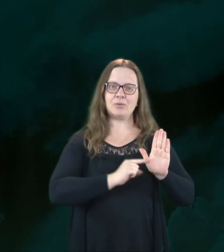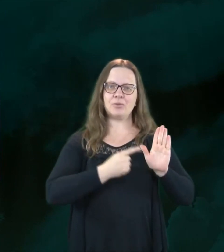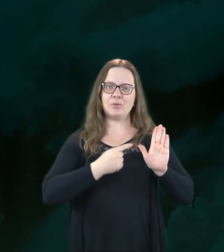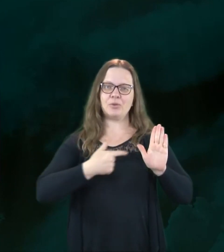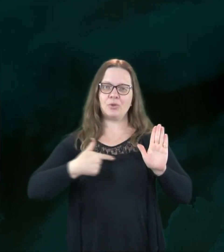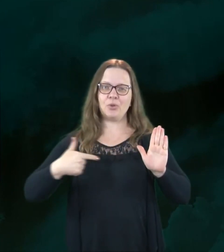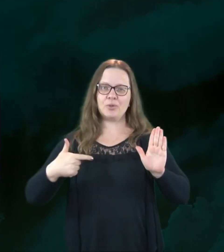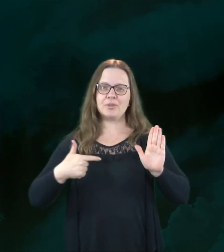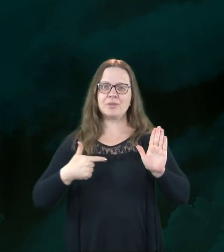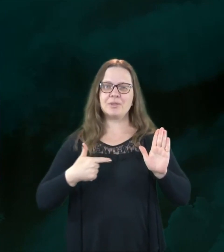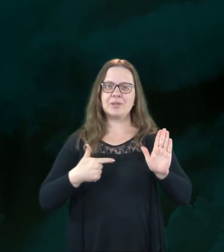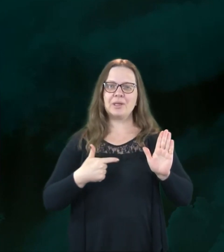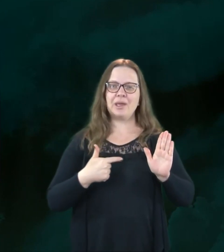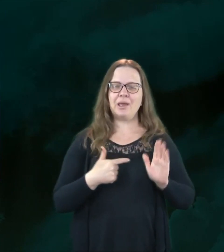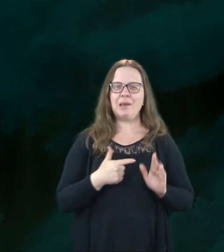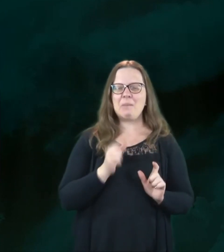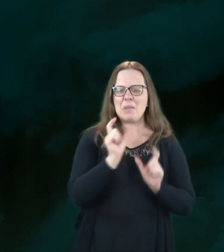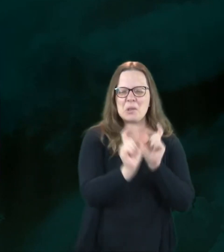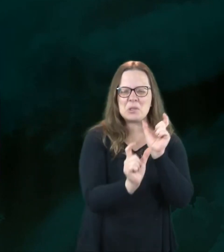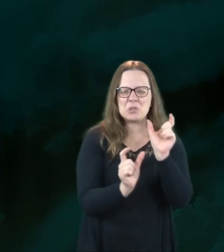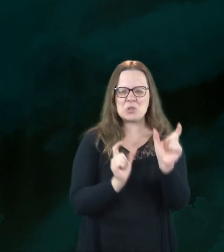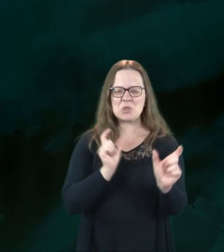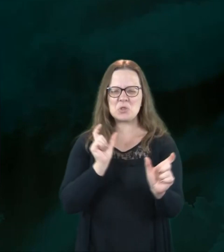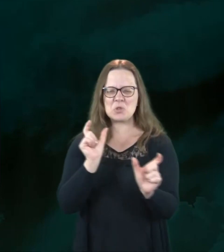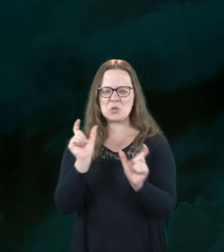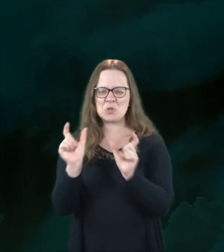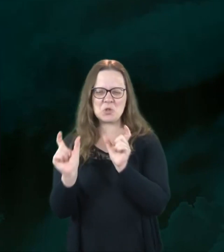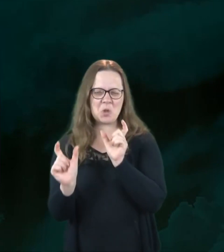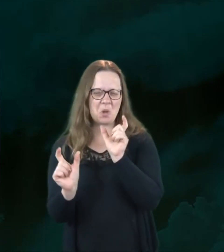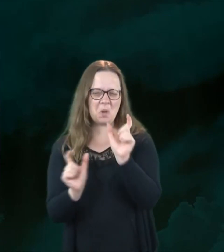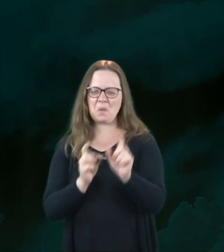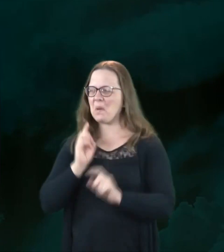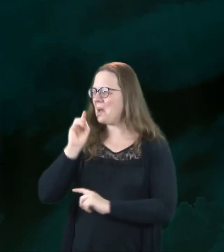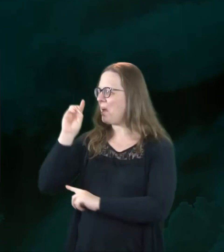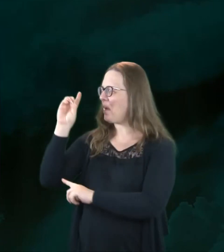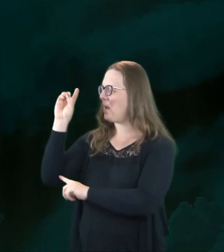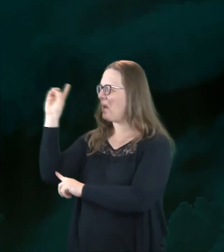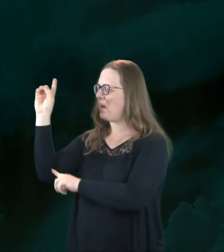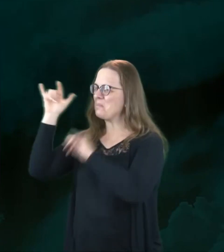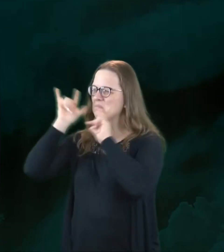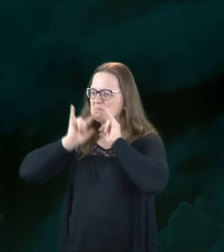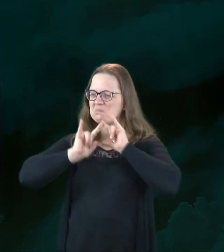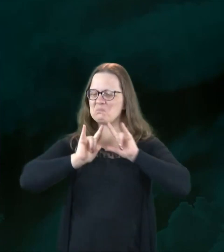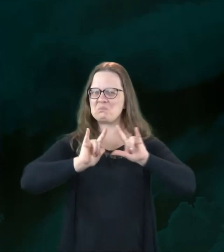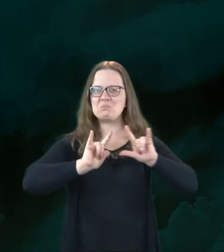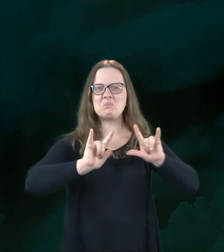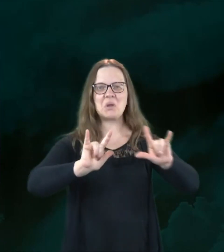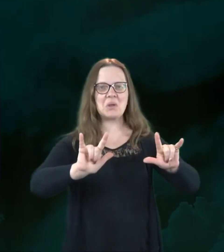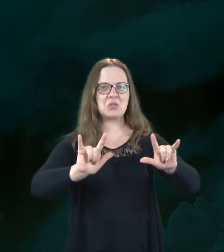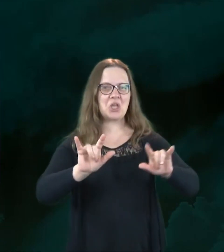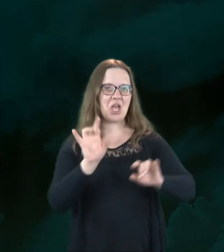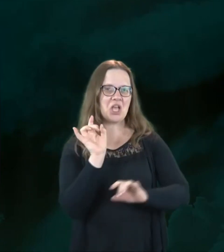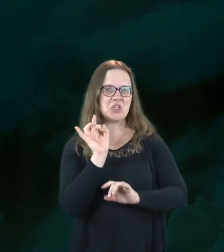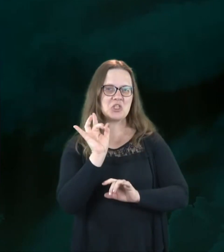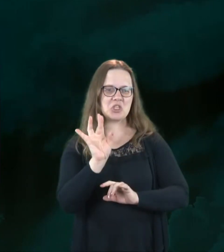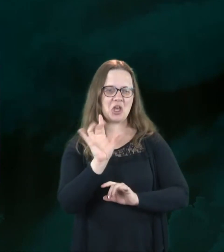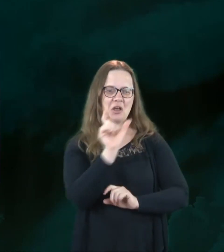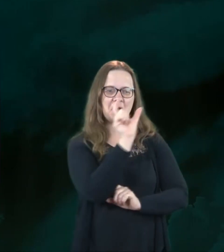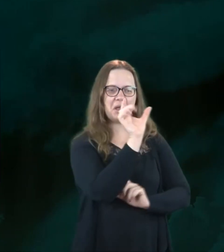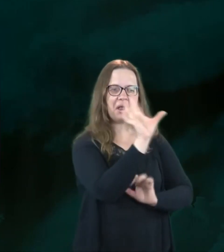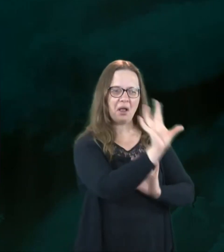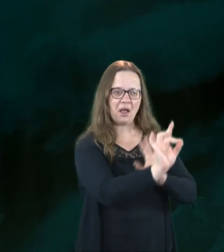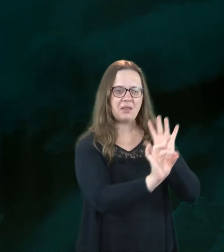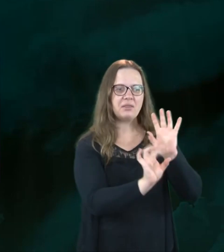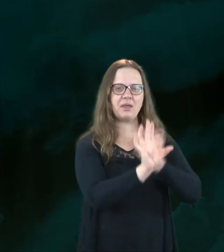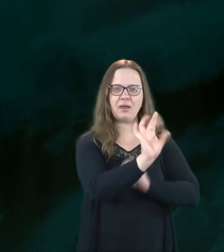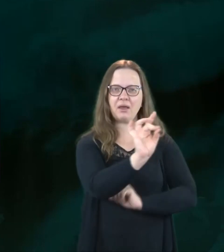judeu e grego, uma vez que o mesmo é o Senhor de todos, rico para com todos os que invocam. Precisamos aprender a invocar